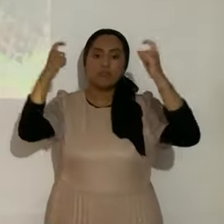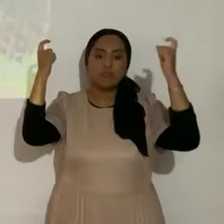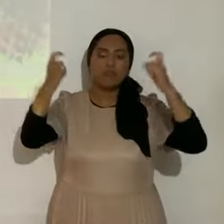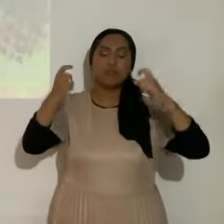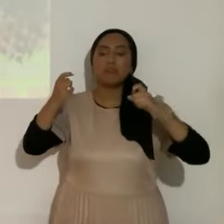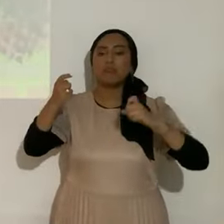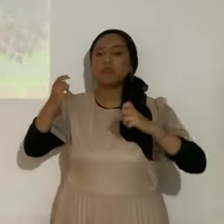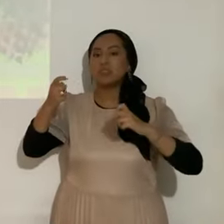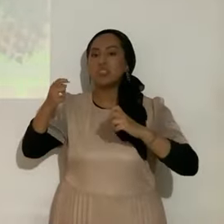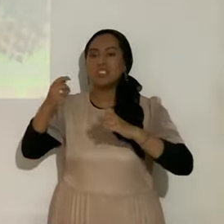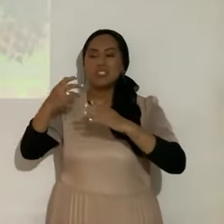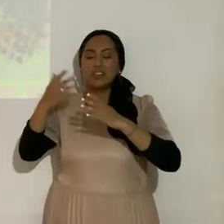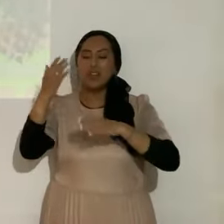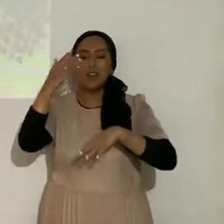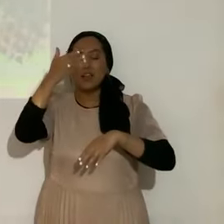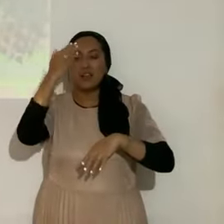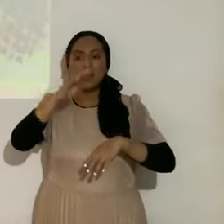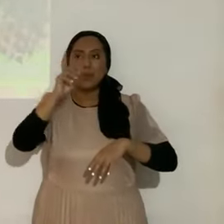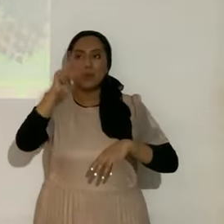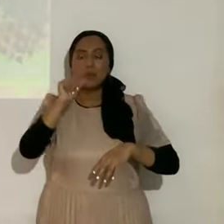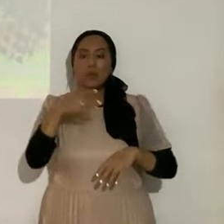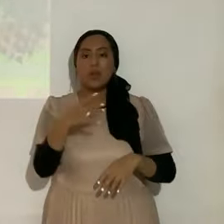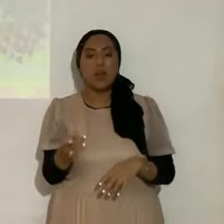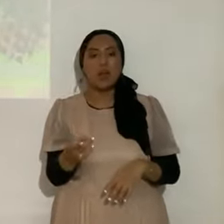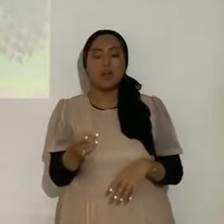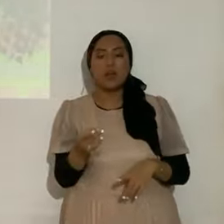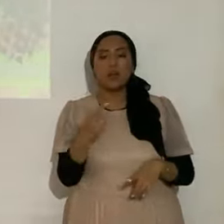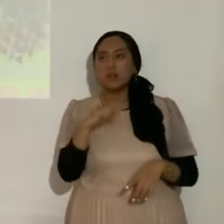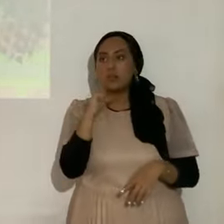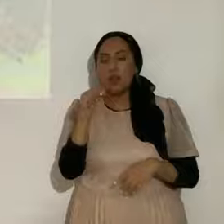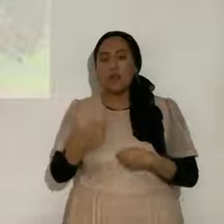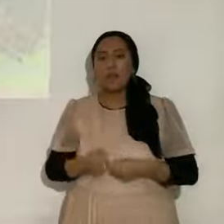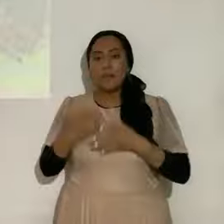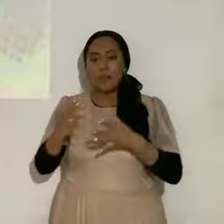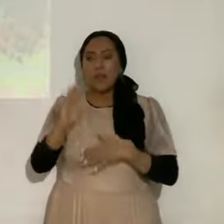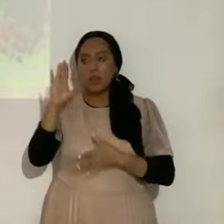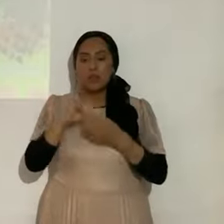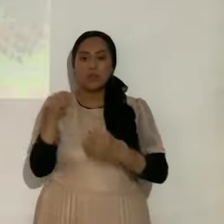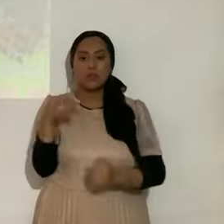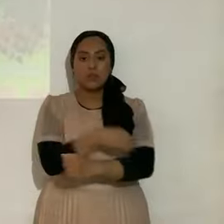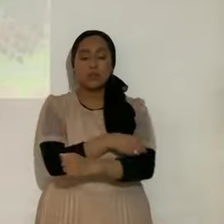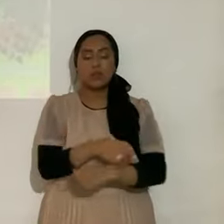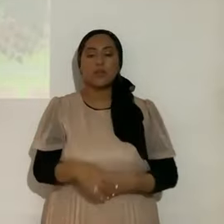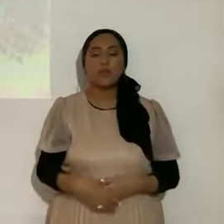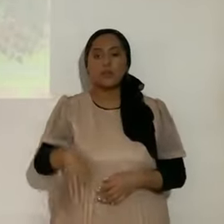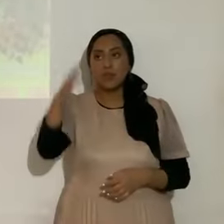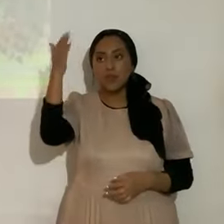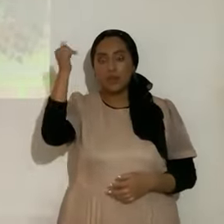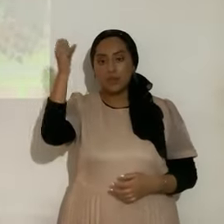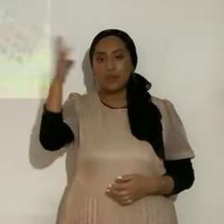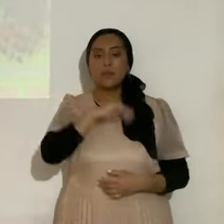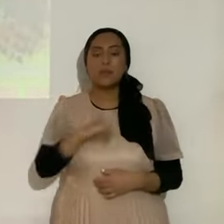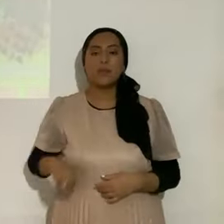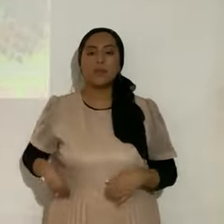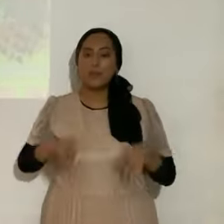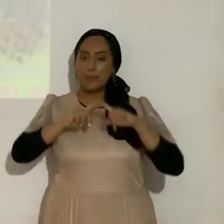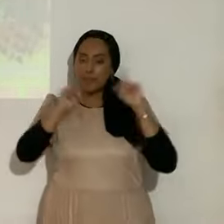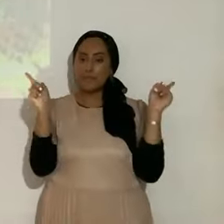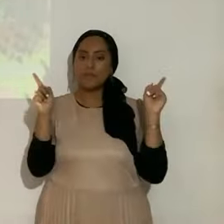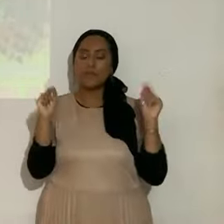paganas, cosas que desagradan a Elohim Yahweh. Y no confíes en tus propias fuerzas. Yahshua HaMashiach es lo opuesto a